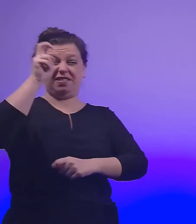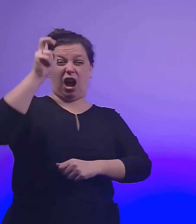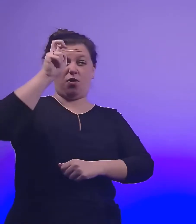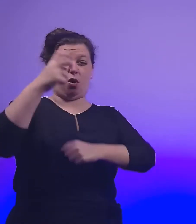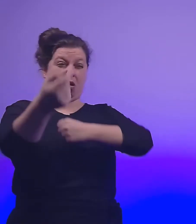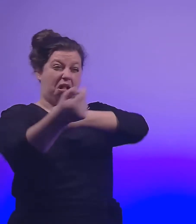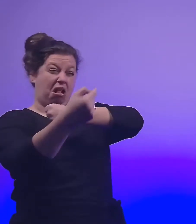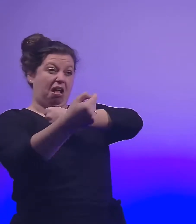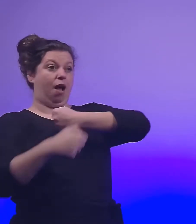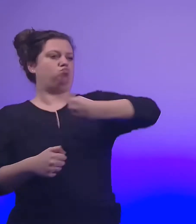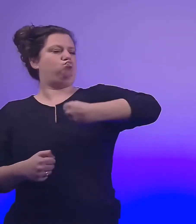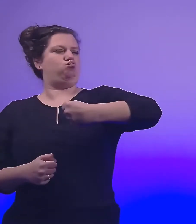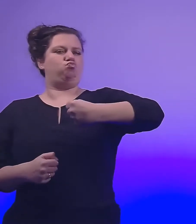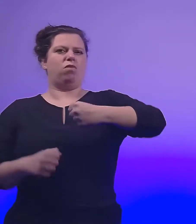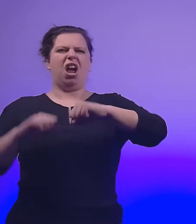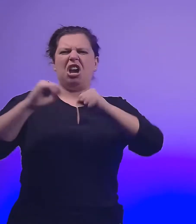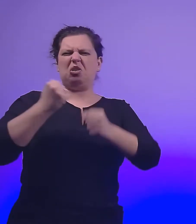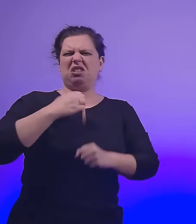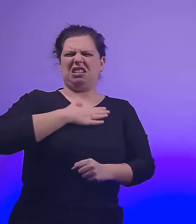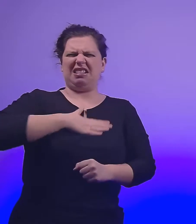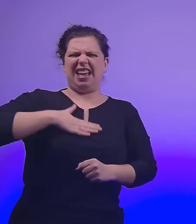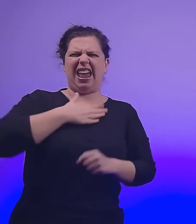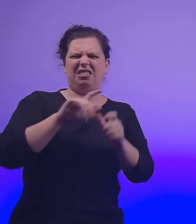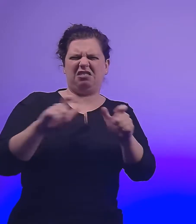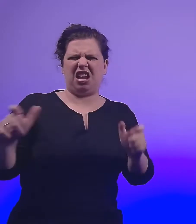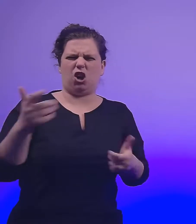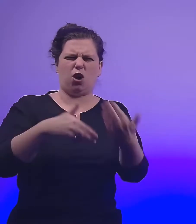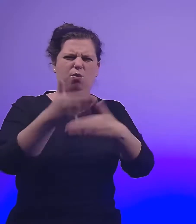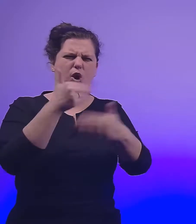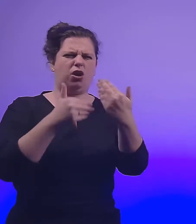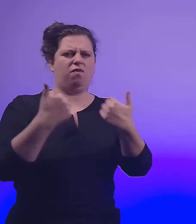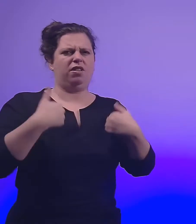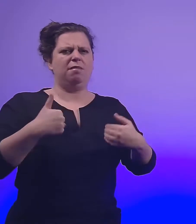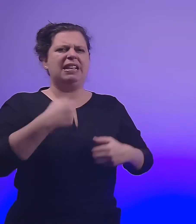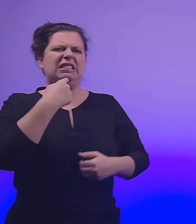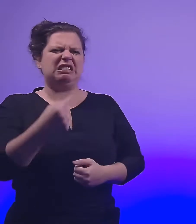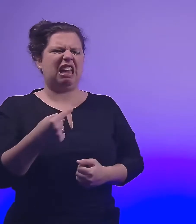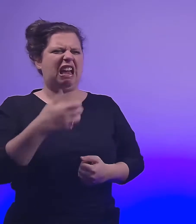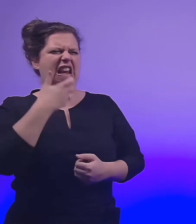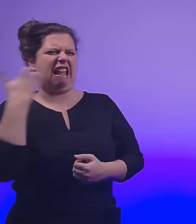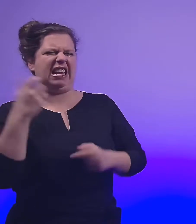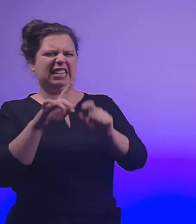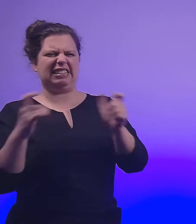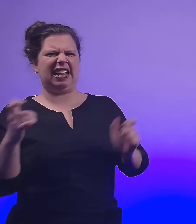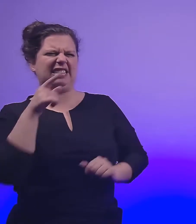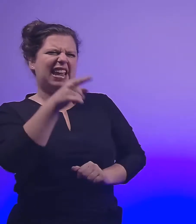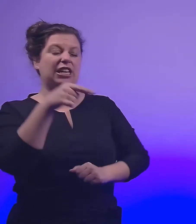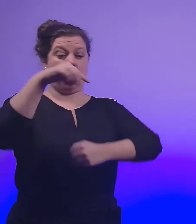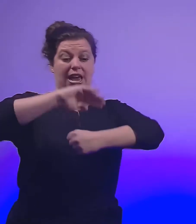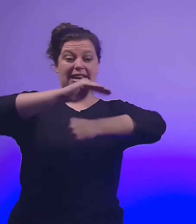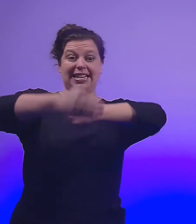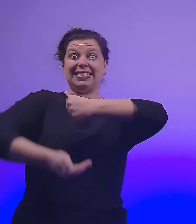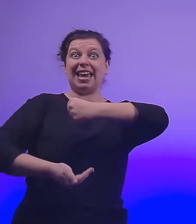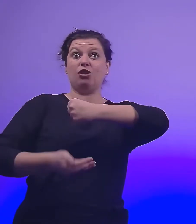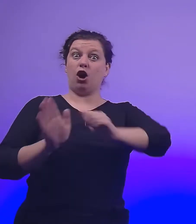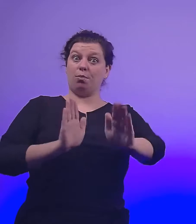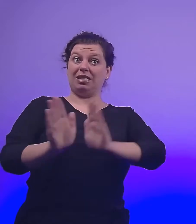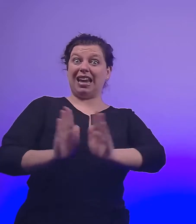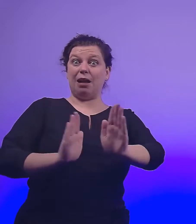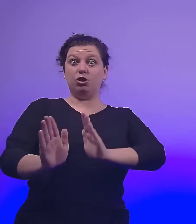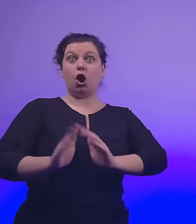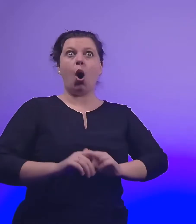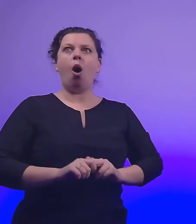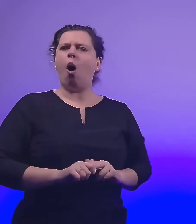dingen gebeuren. Of mensen zeggen hele nare dingen tegen je. En dit schild beschermt je. Oh, zo, op die manier.